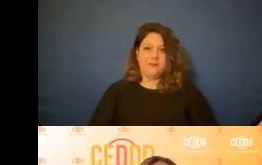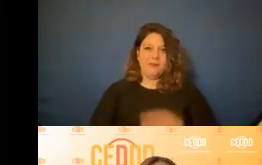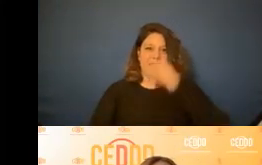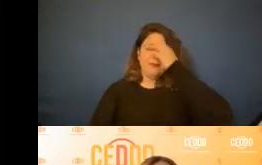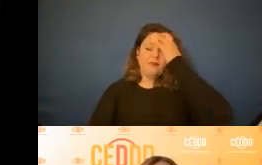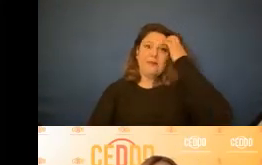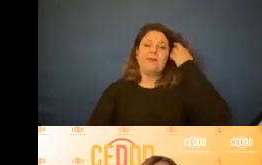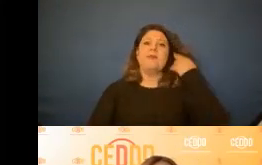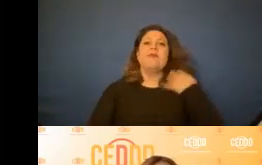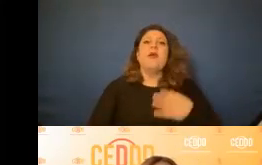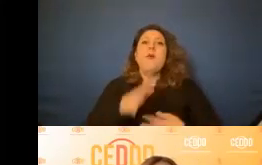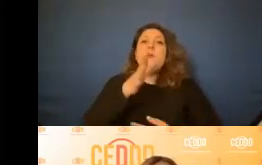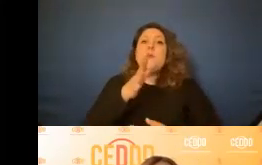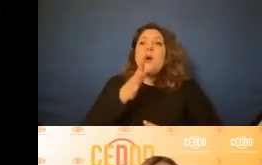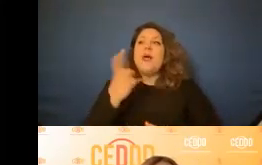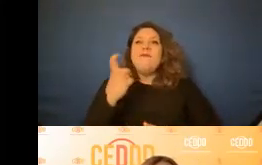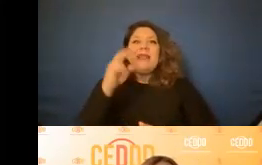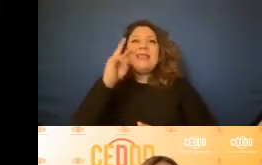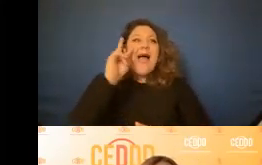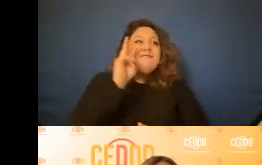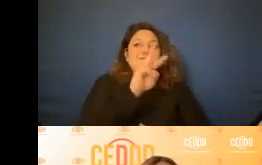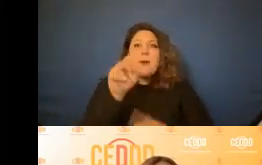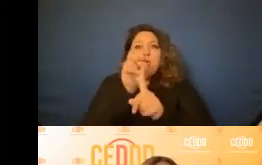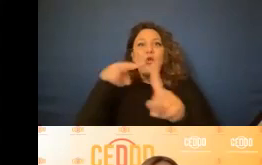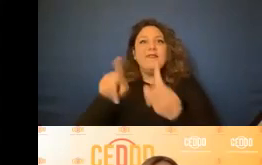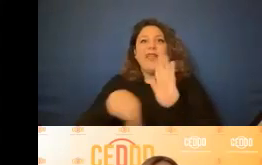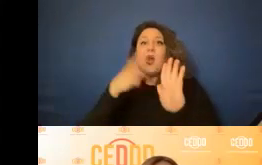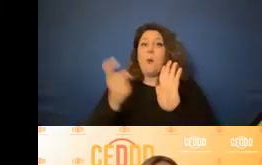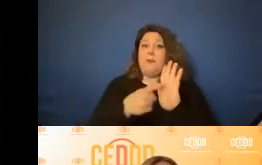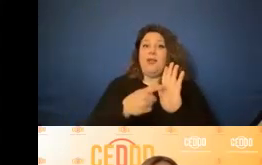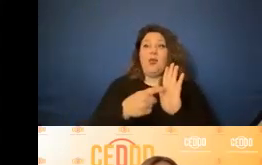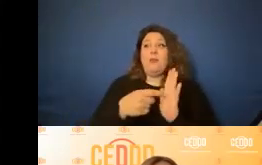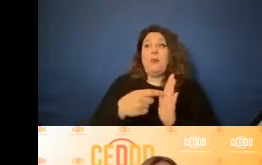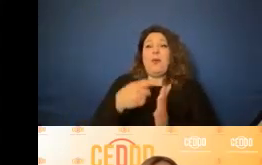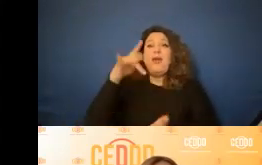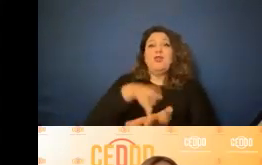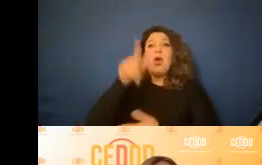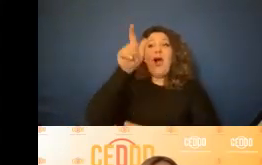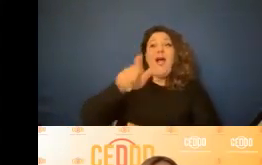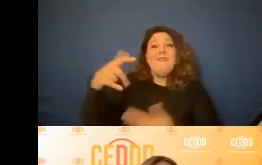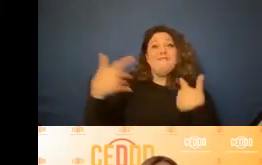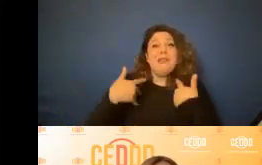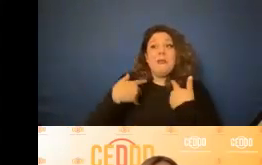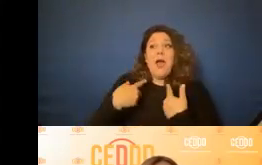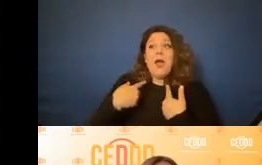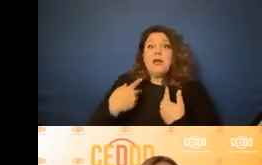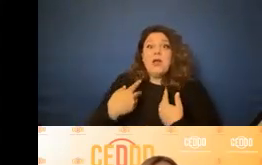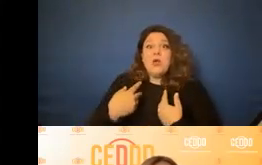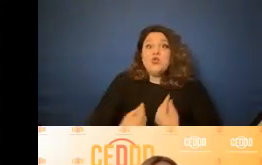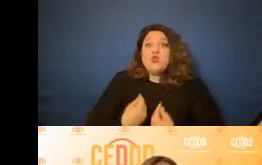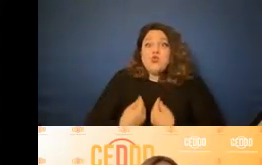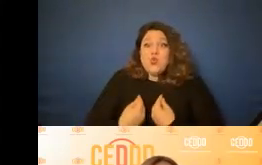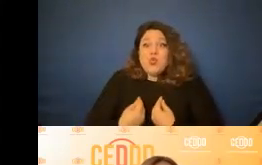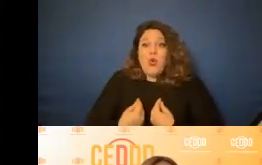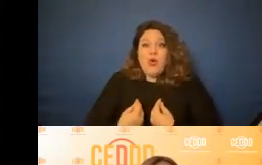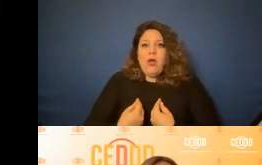pequeña. Como son las víctimas están tan asustadas, son incapaces, como bien decíamos, de comentárselo a la familia hasta